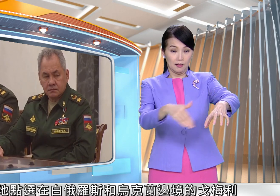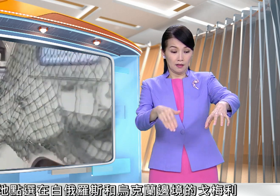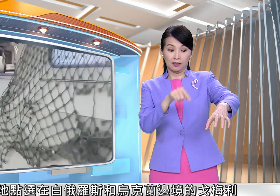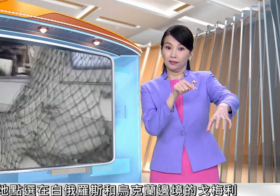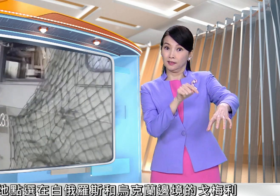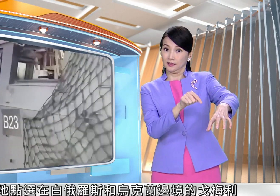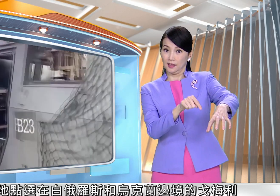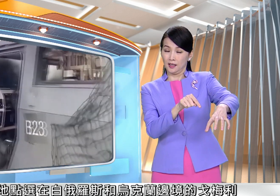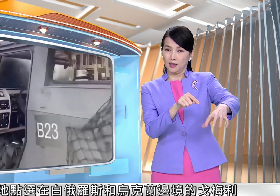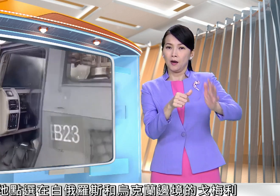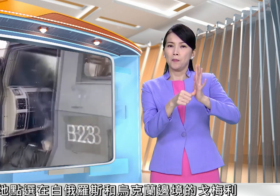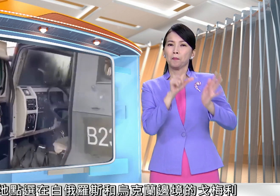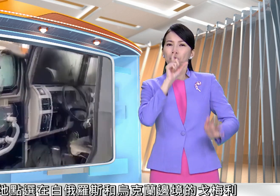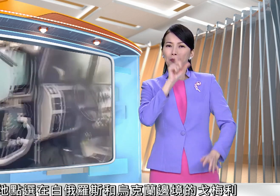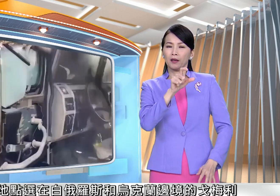兰边境的戈梅利。